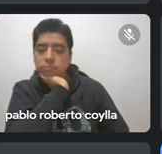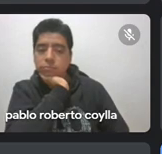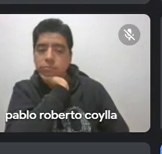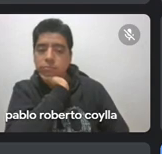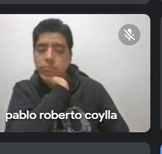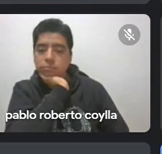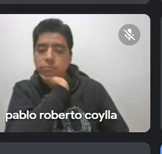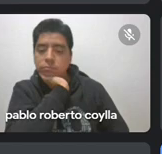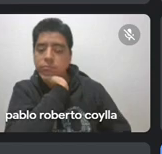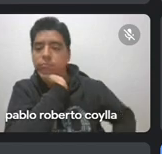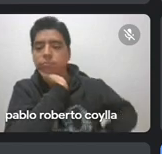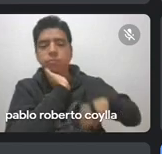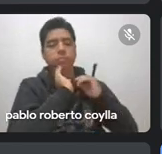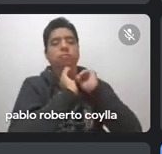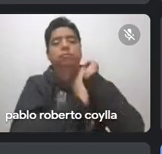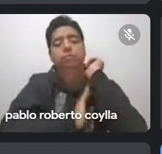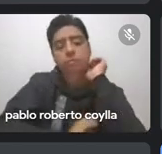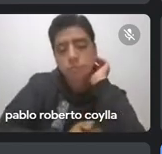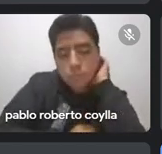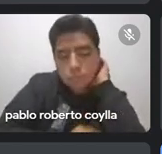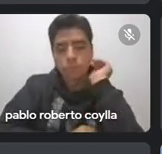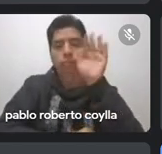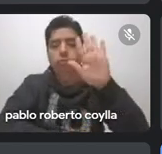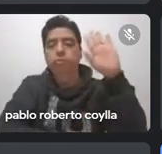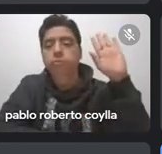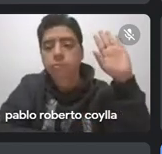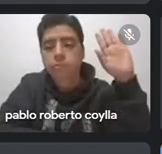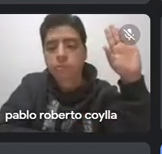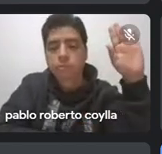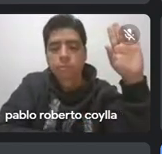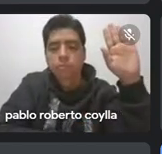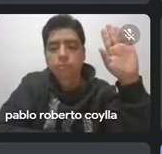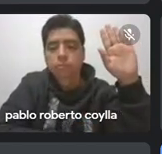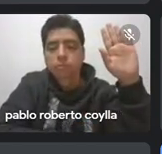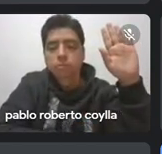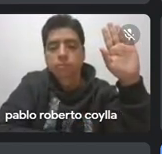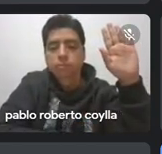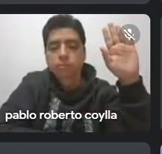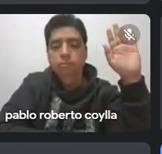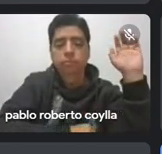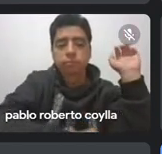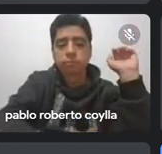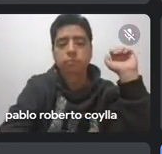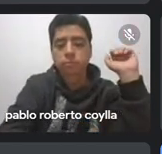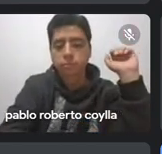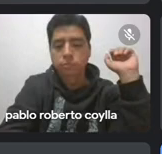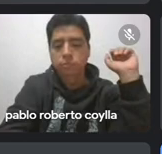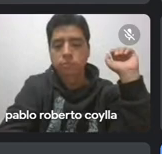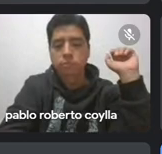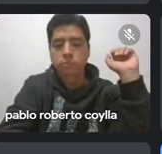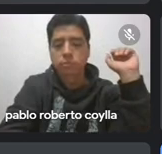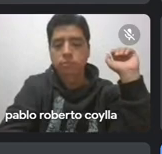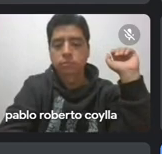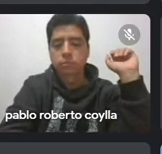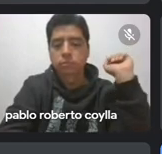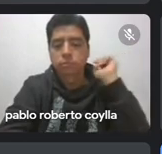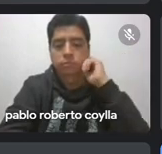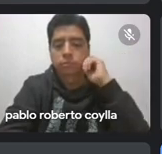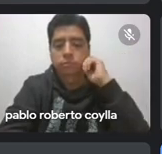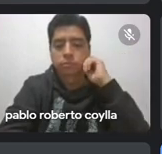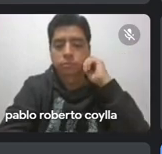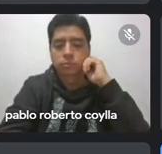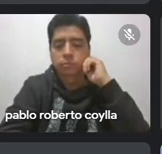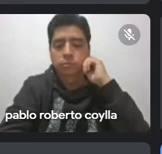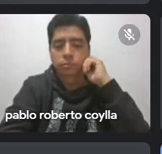agregarlo. Después en esta, por ejemplo, las frases verbales, esta palabra que aparece con mucha